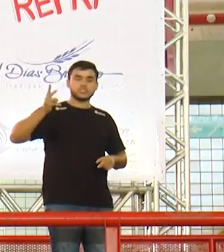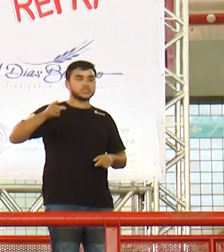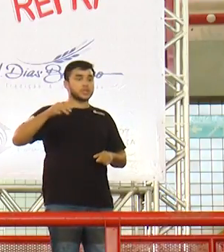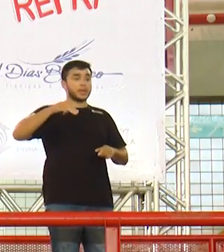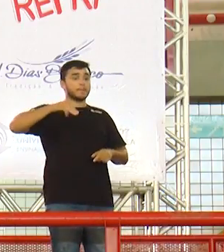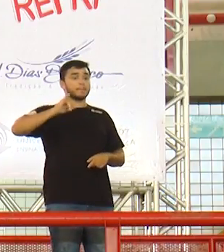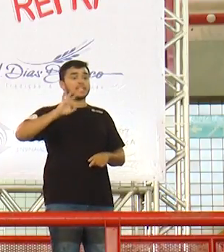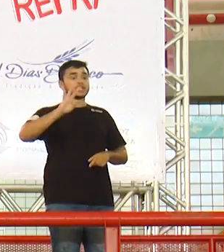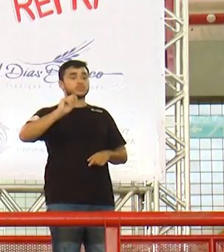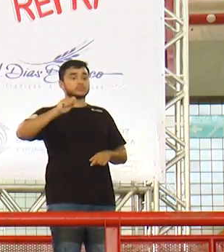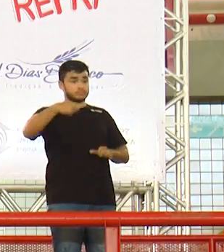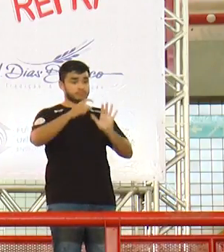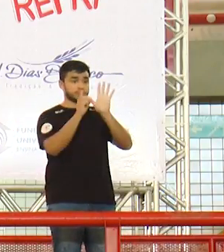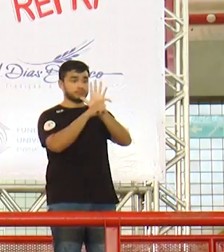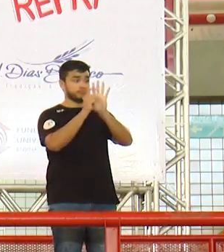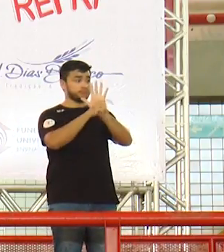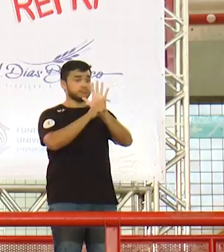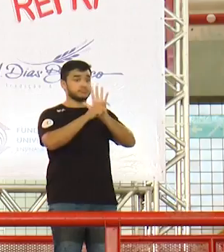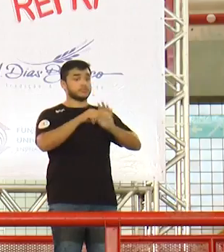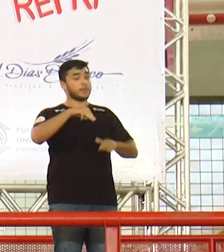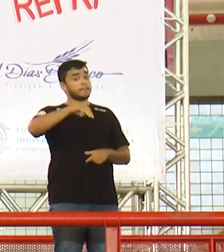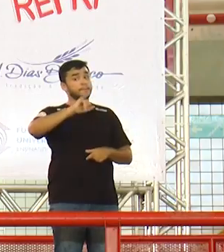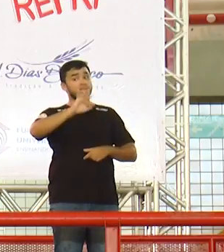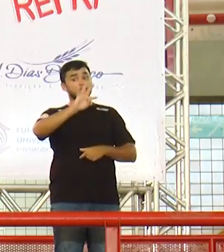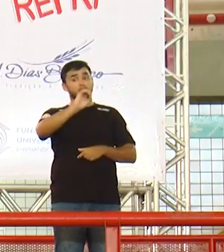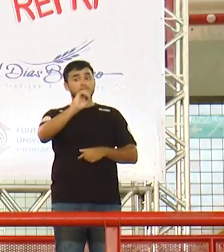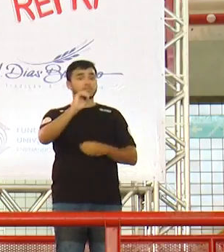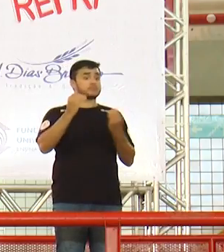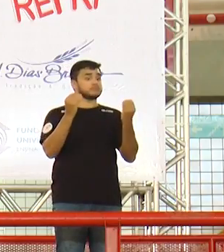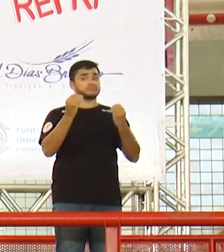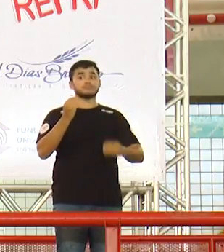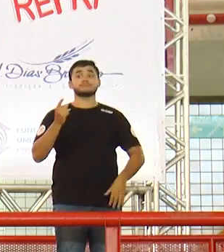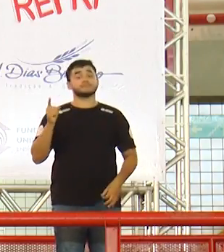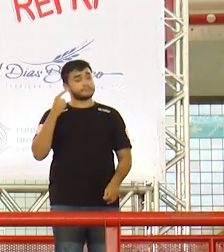Mito. Cuidado com a palavra mito.